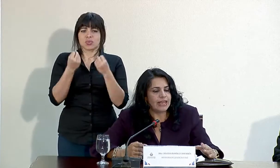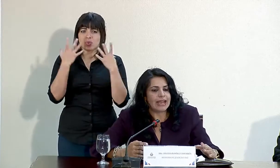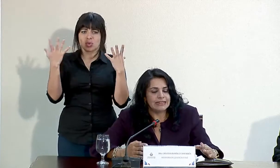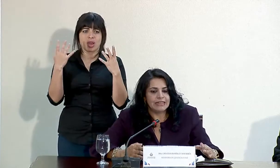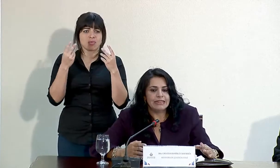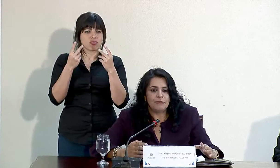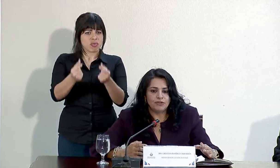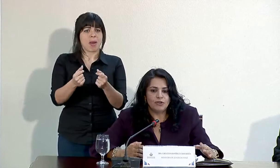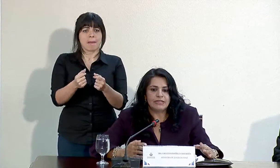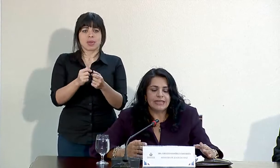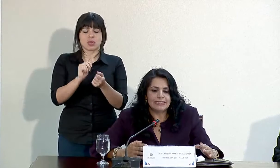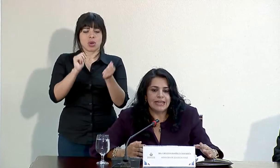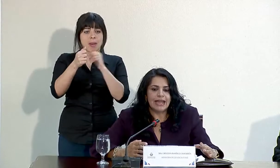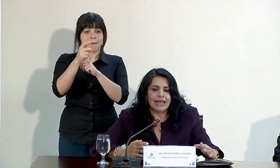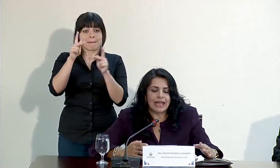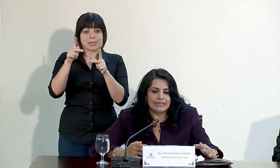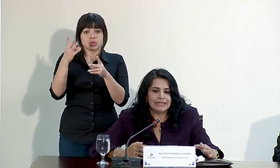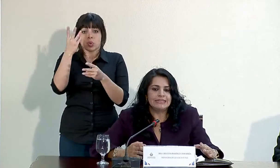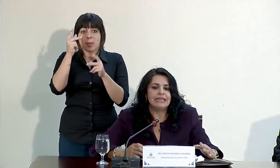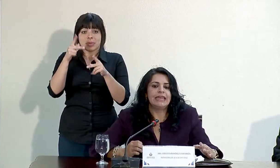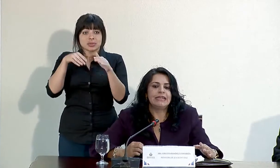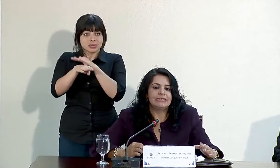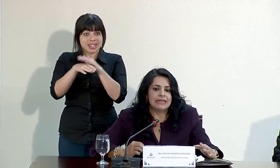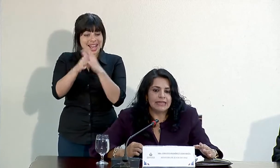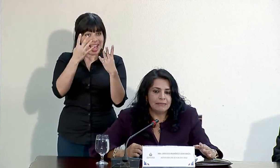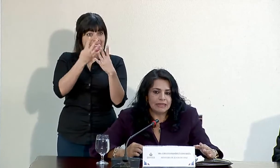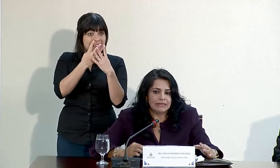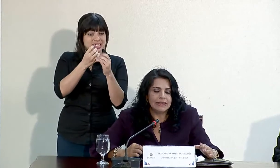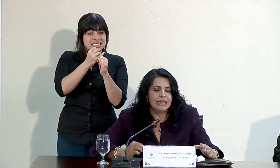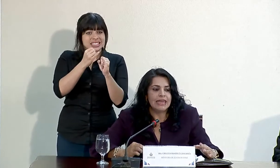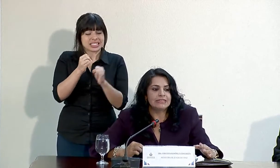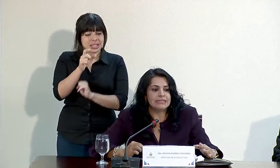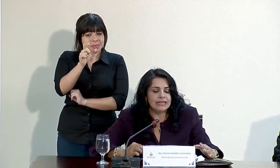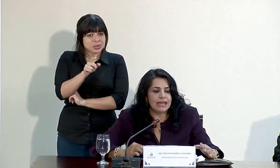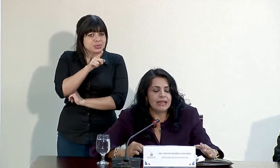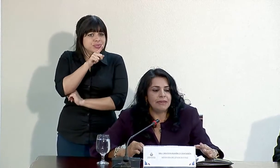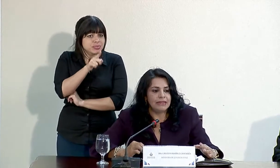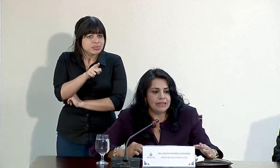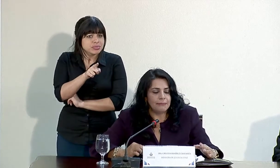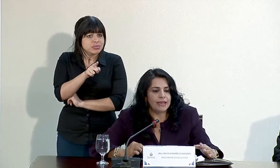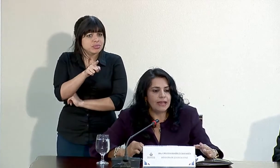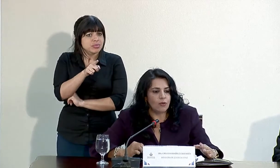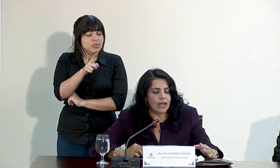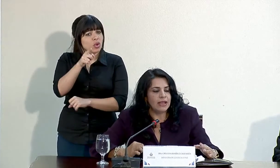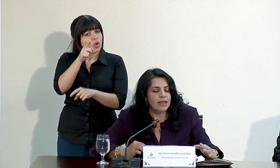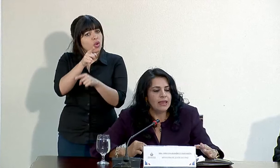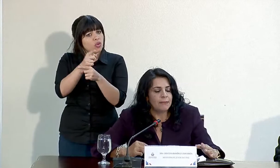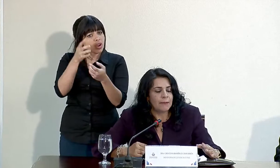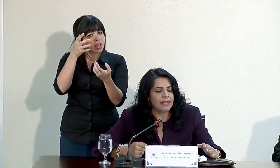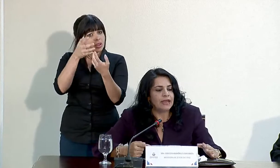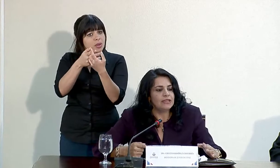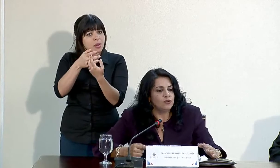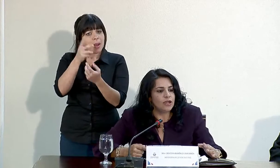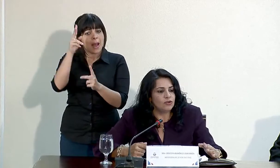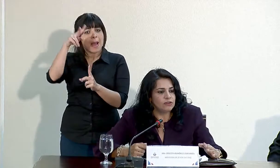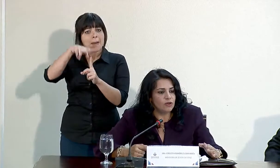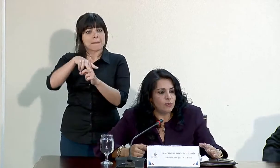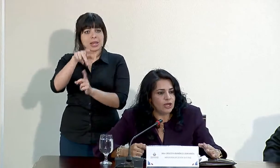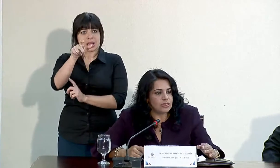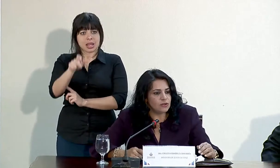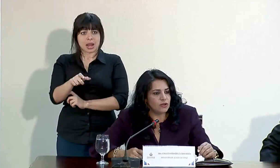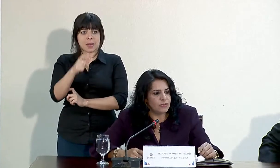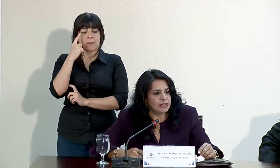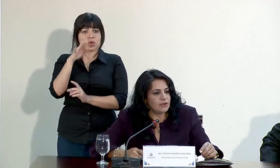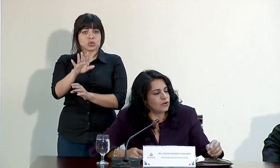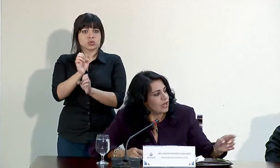vertiginoso en la cantidad de personas que llegan a la cárcel sin que necesariamente esa sea la medida para la cual aplicarles una corrección